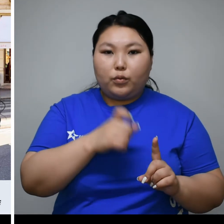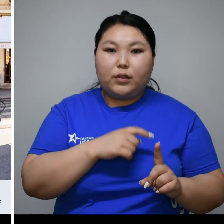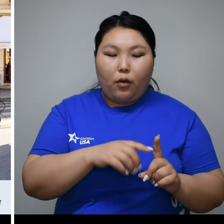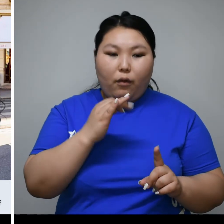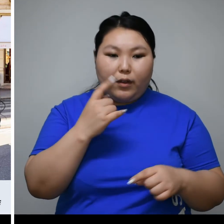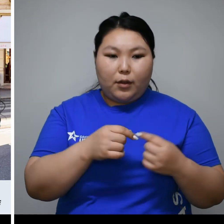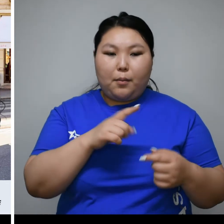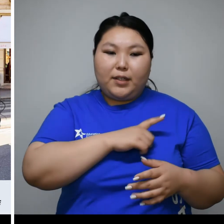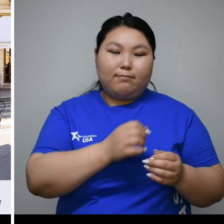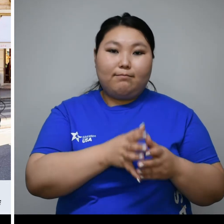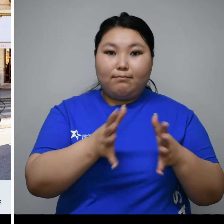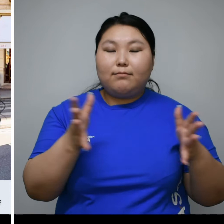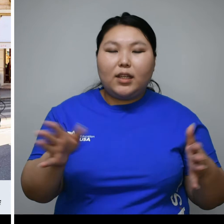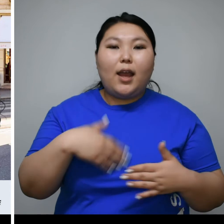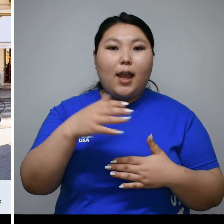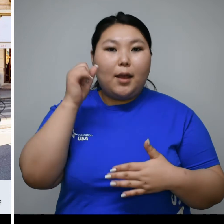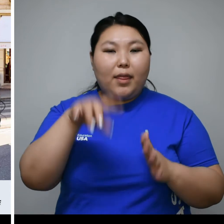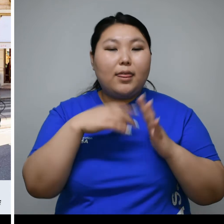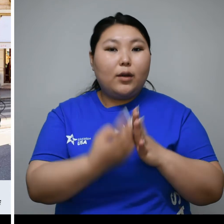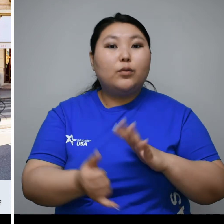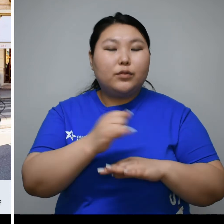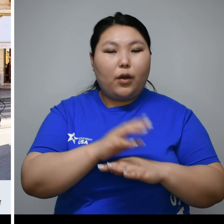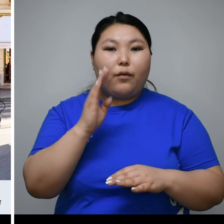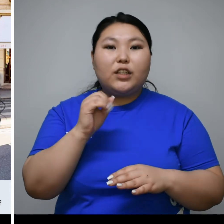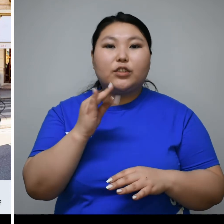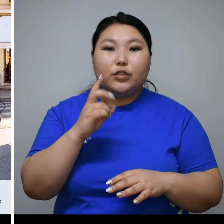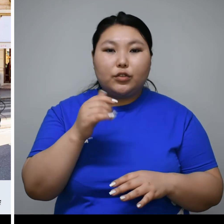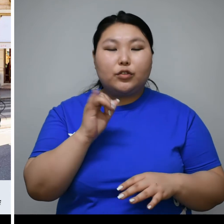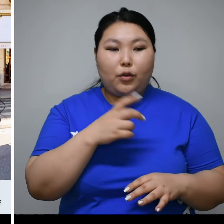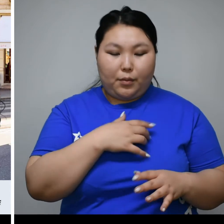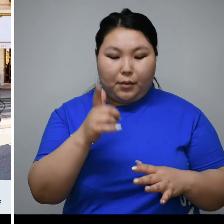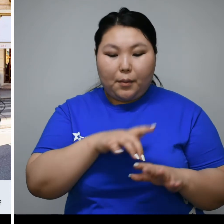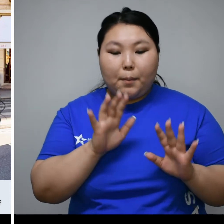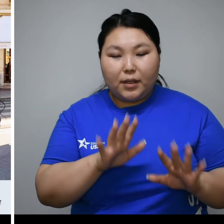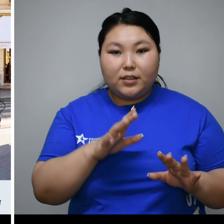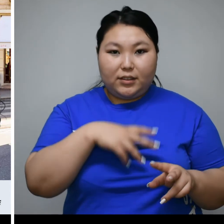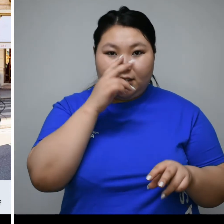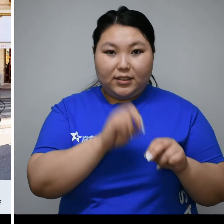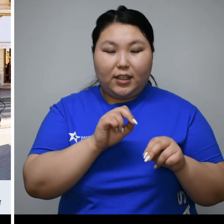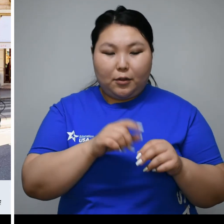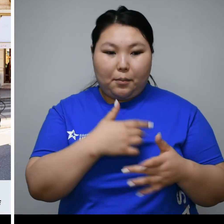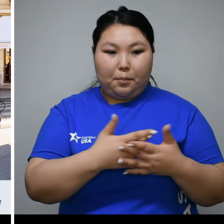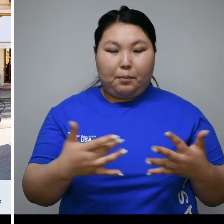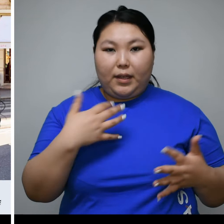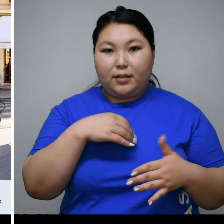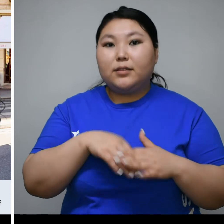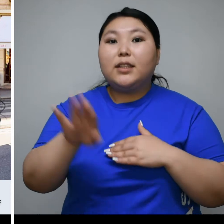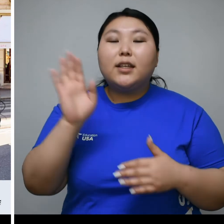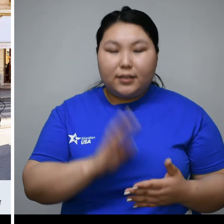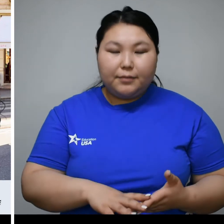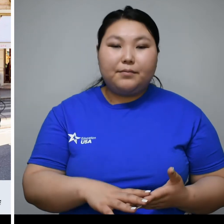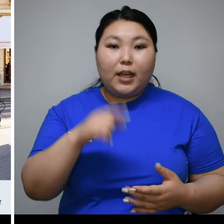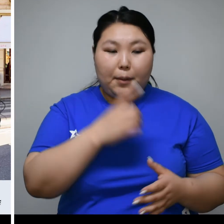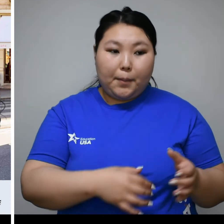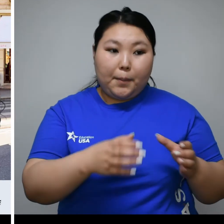хүнийхээ профайлыг илүү баяжуулаад тэгээд Америкийн нэгэн улсад байгаа Вашингтонд байрлалтай тийм одоо шалгаруулалтын баг руу материалуудыг илгээд юм